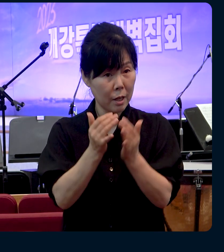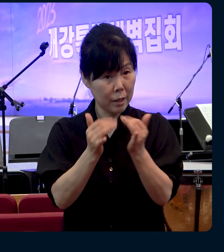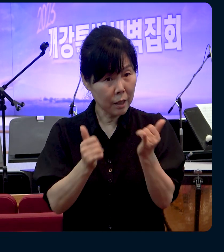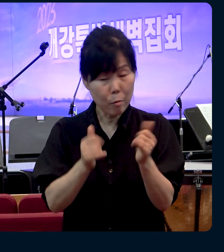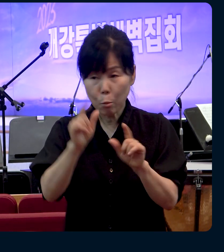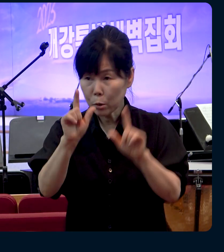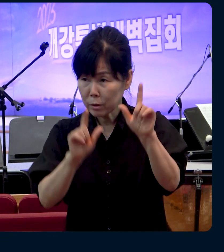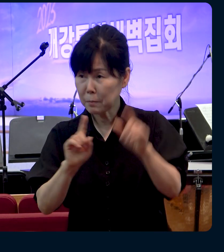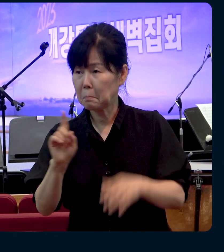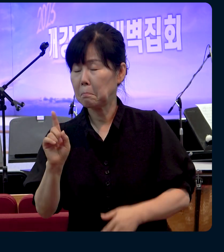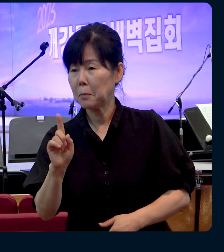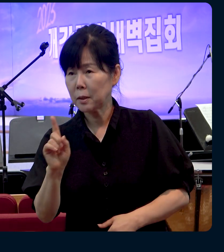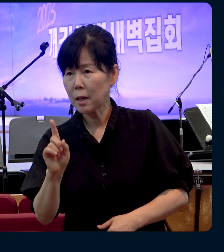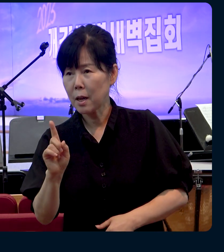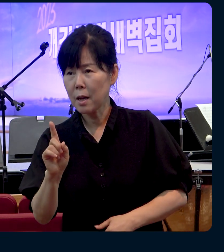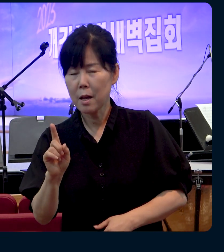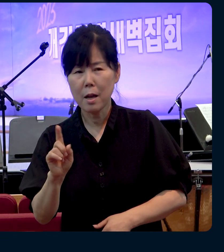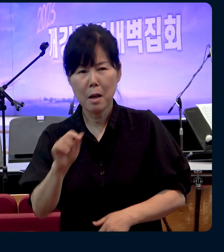참된 그리스도인은요,